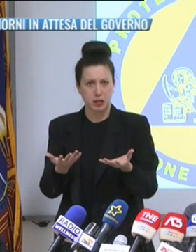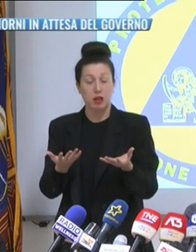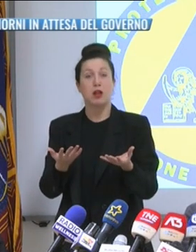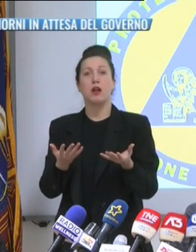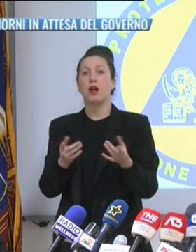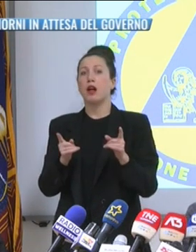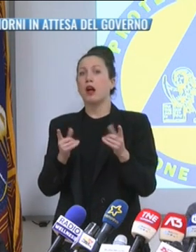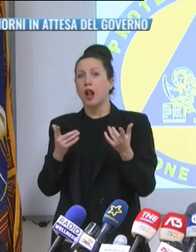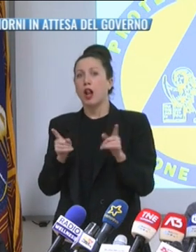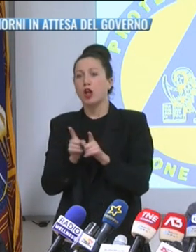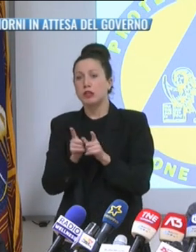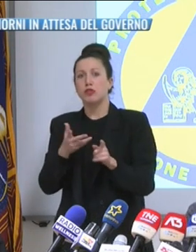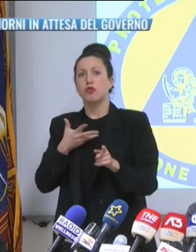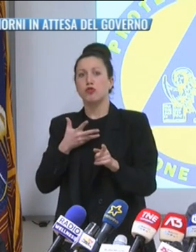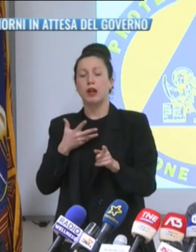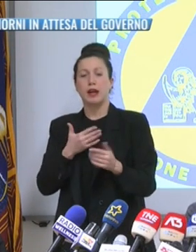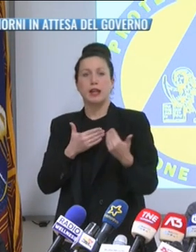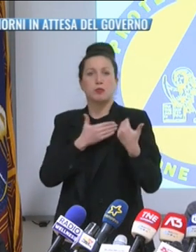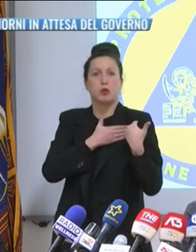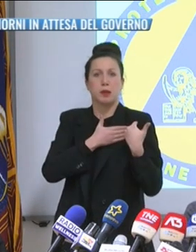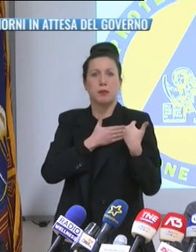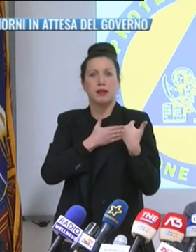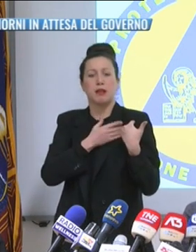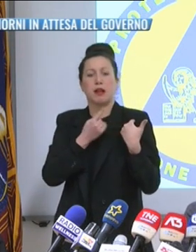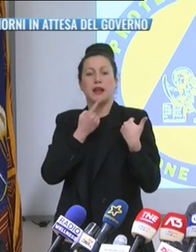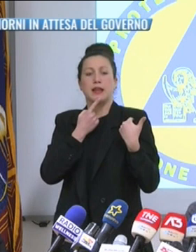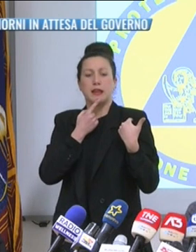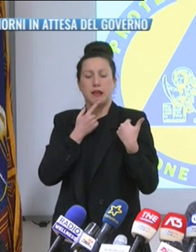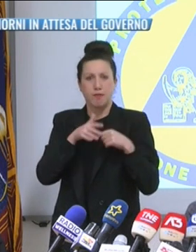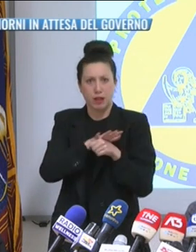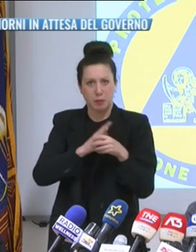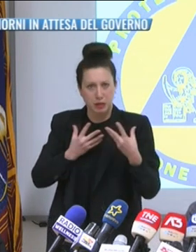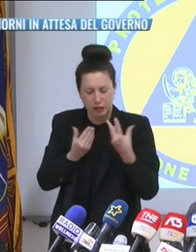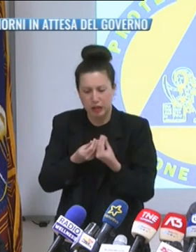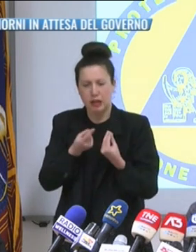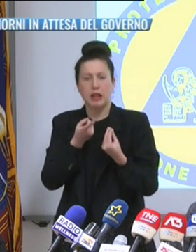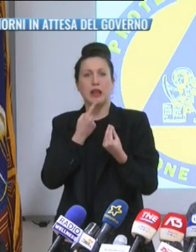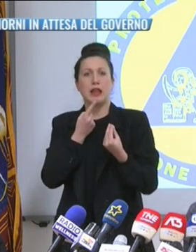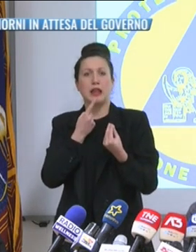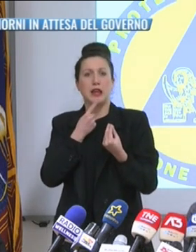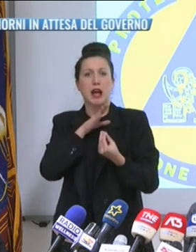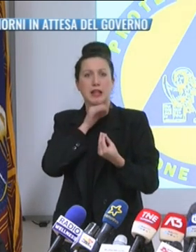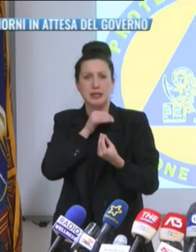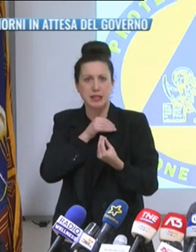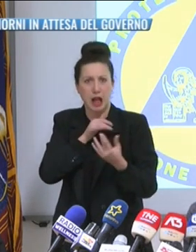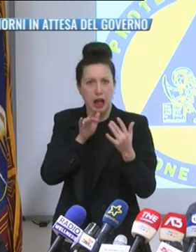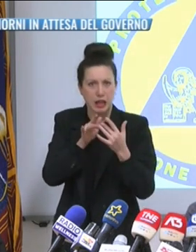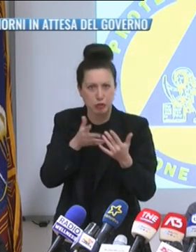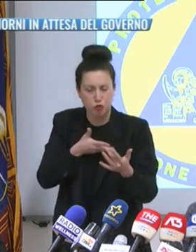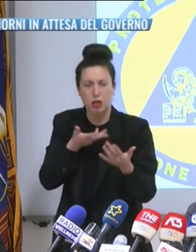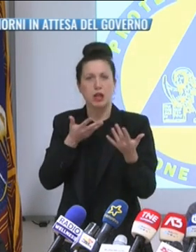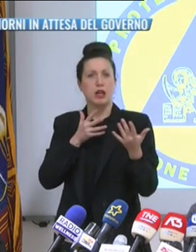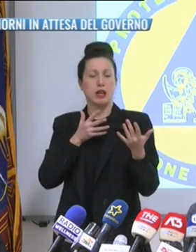personale e una sociale di comunità. Quindi vorrei ricordare, perché ho visto qualche intervista, chi va nell'assembramento dice ma